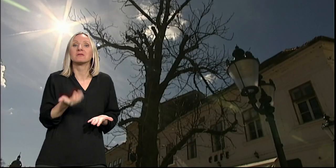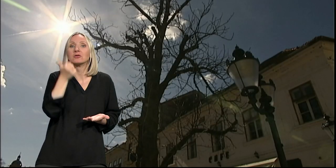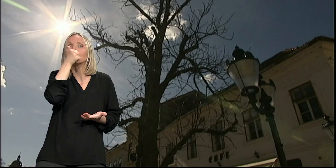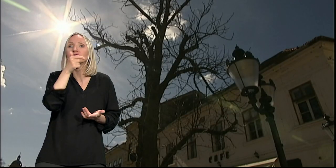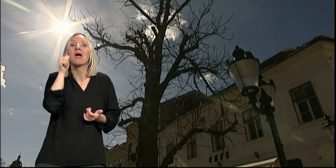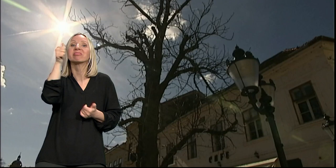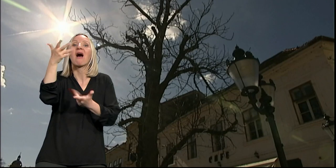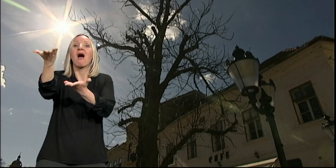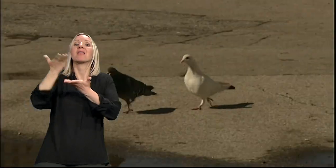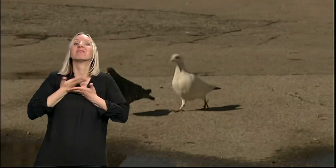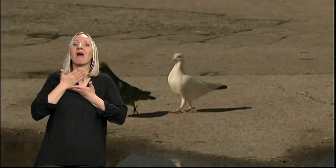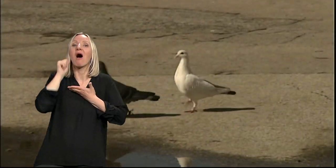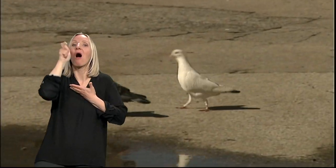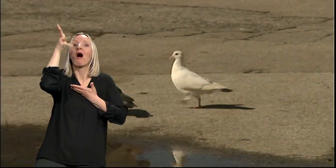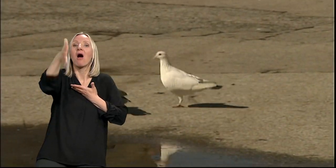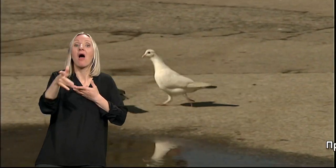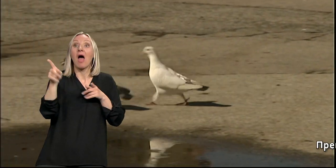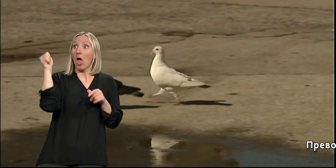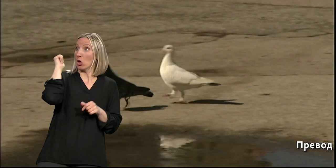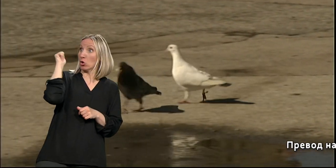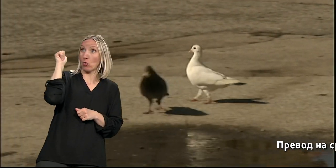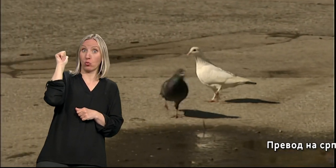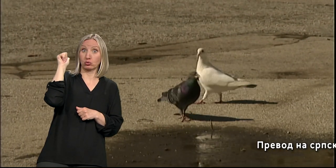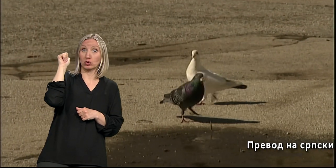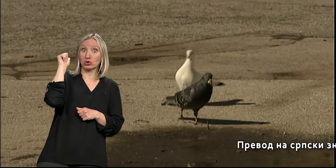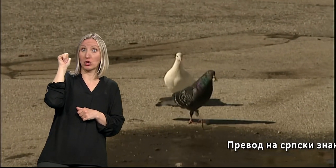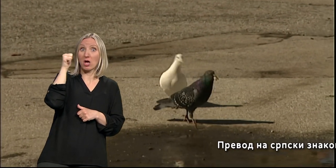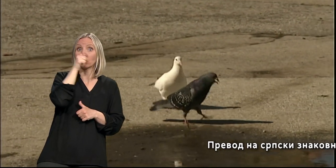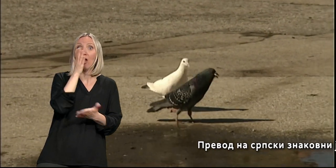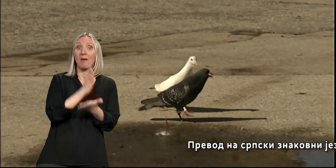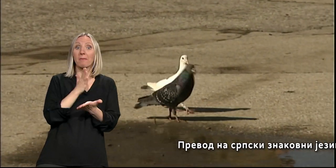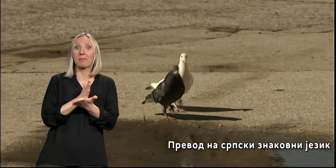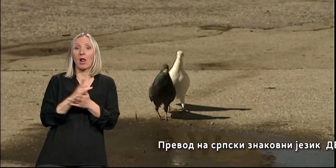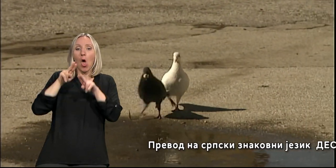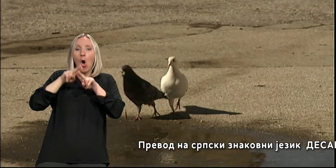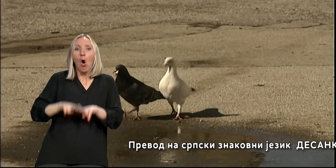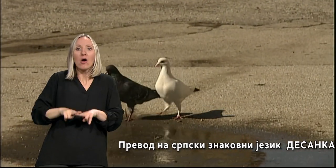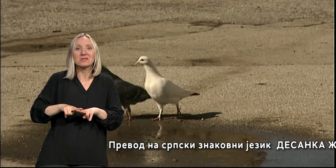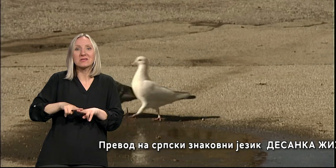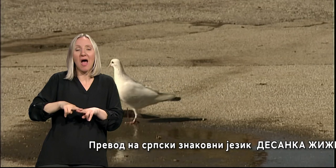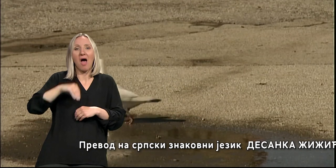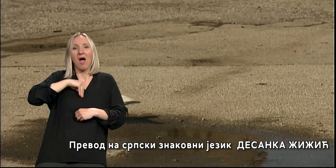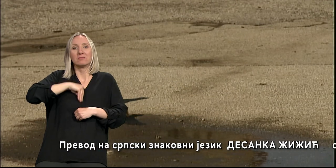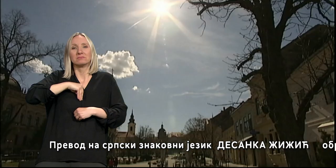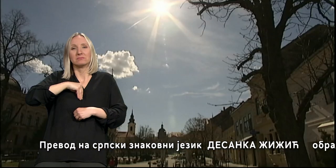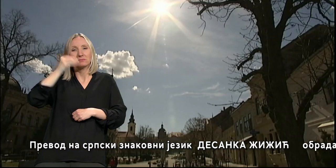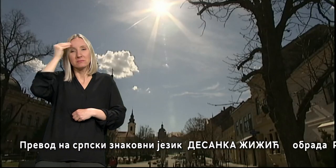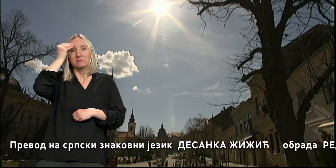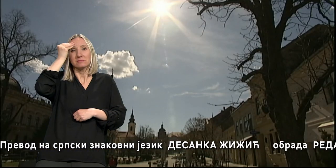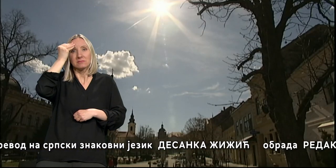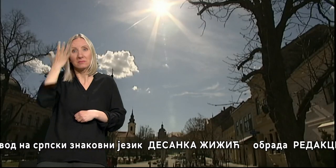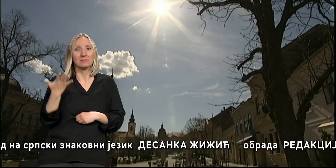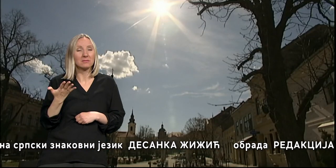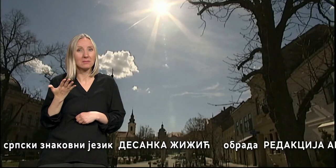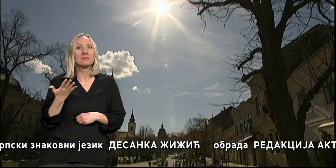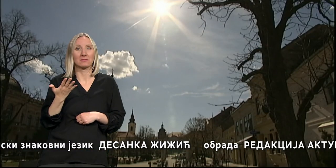nosi, svako juče ostavlja nam trag u kosti. Doba